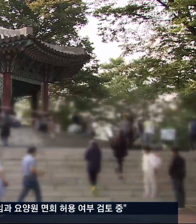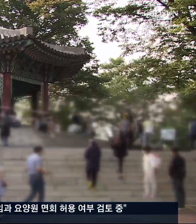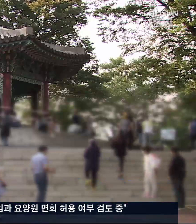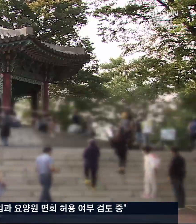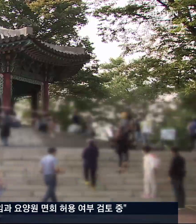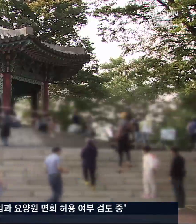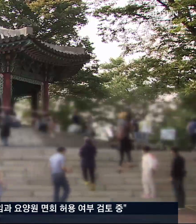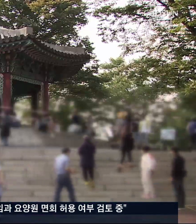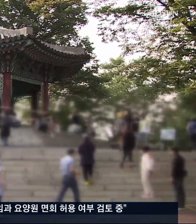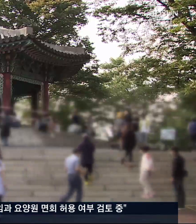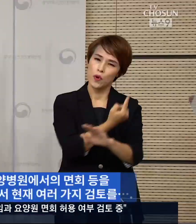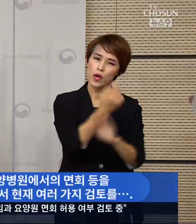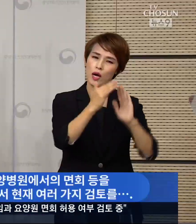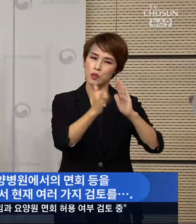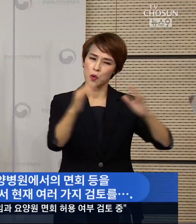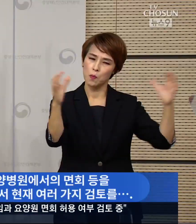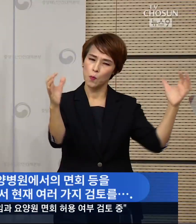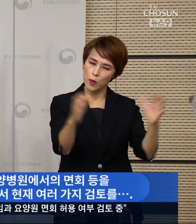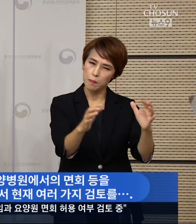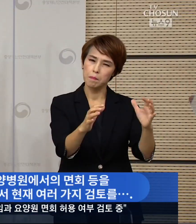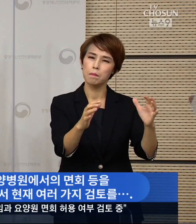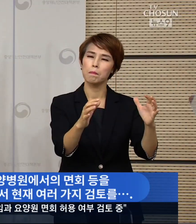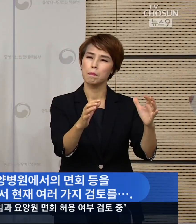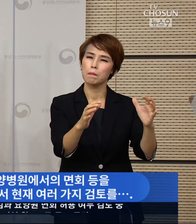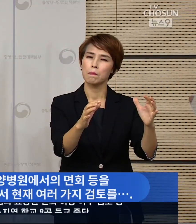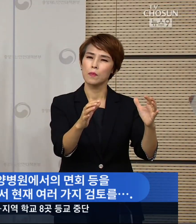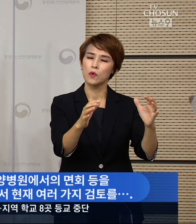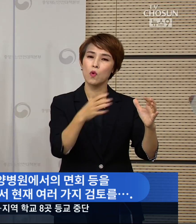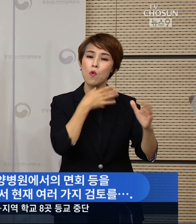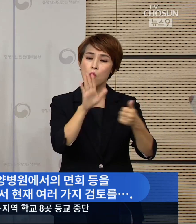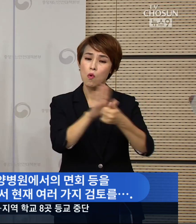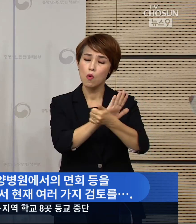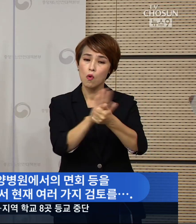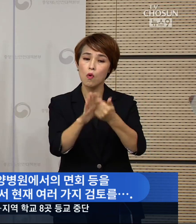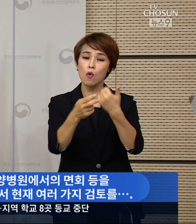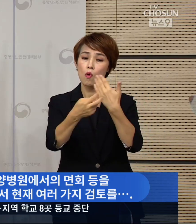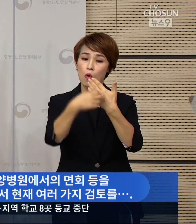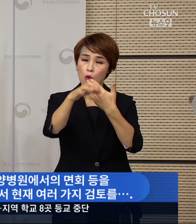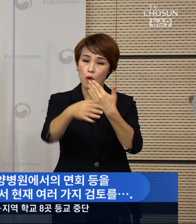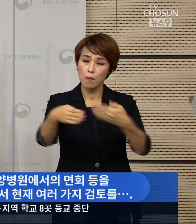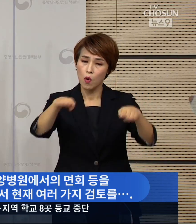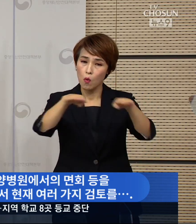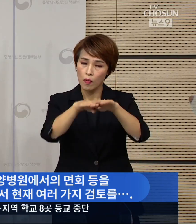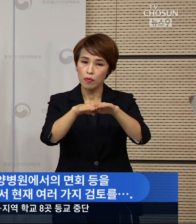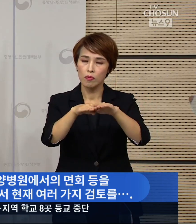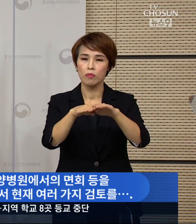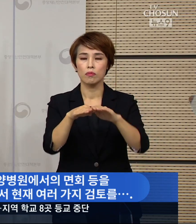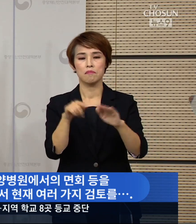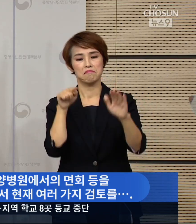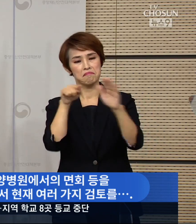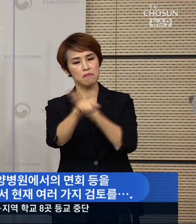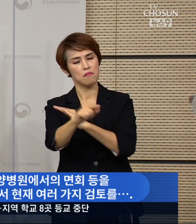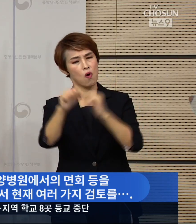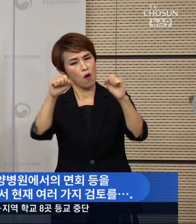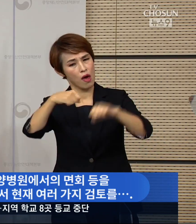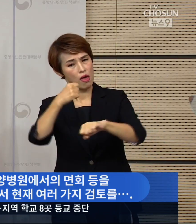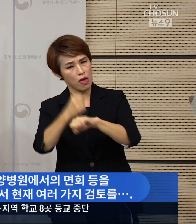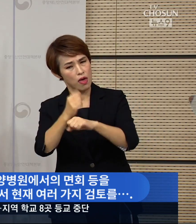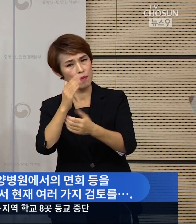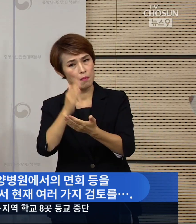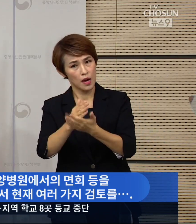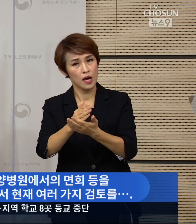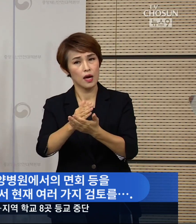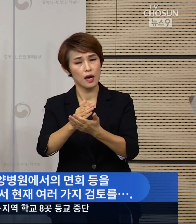있습니다. 가족 간 모임이라든지 혹은 요양원, 요양병원에서의 면회 등을 일부 허용할 필요성이 있을지